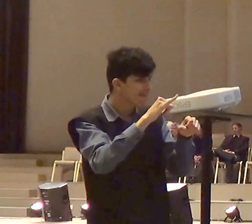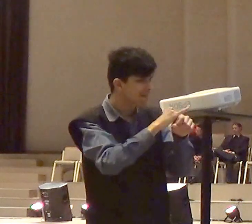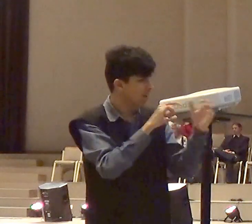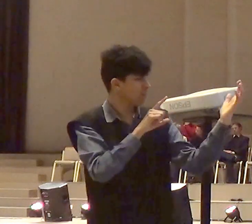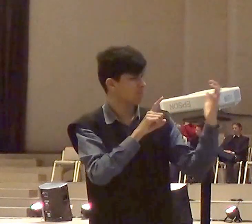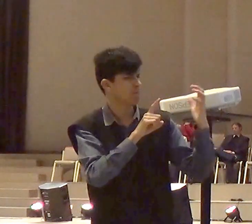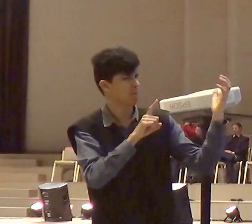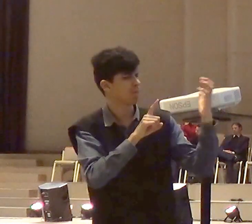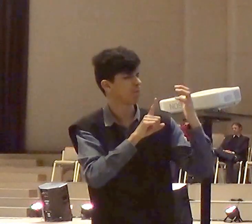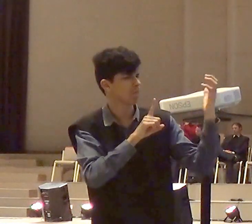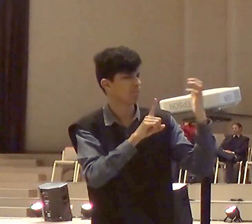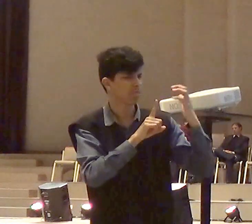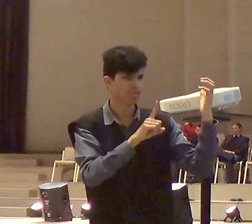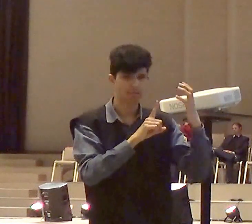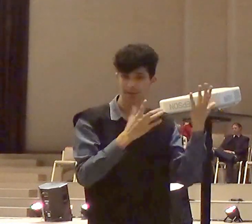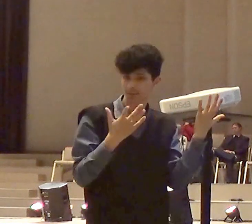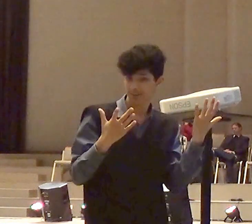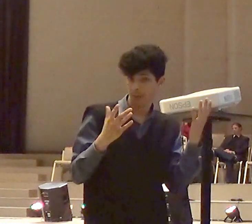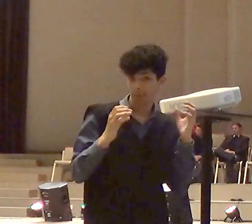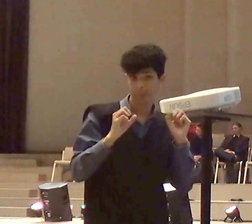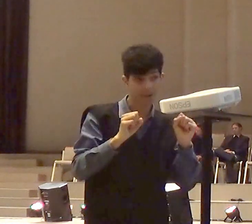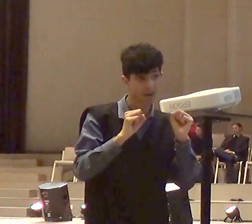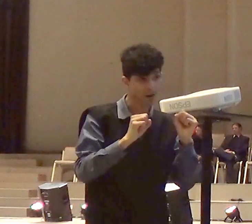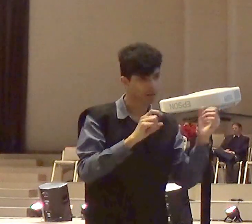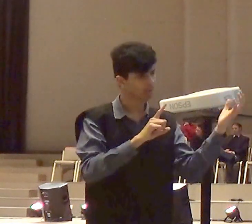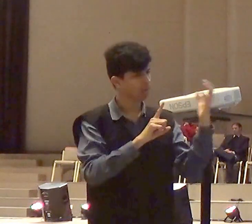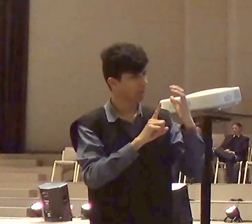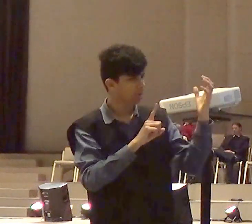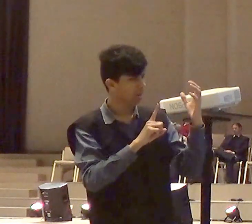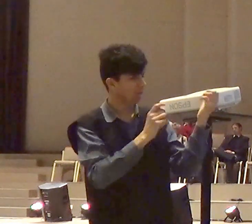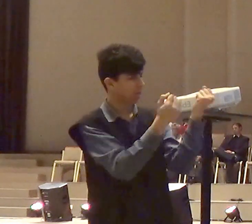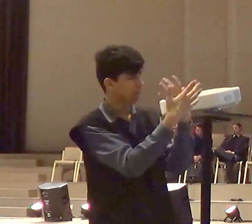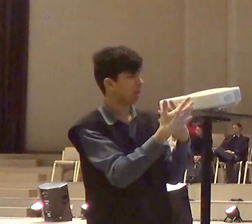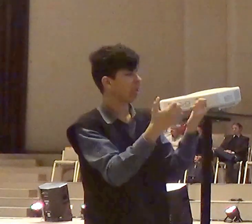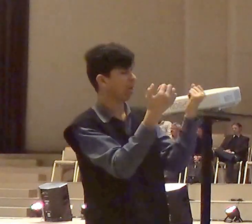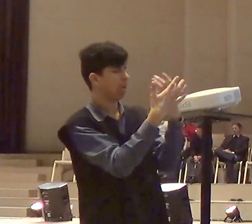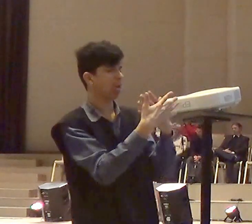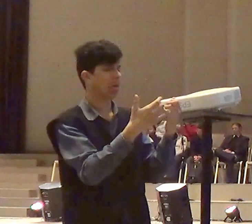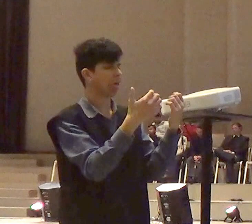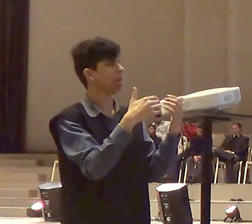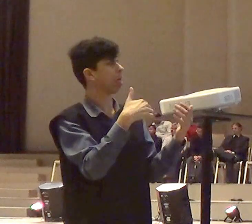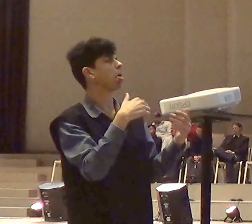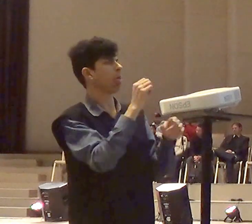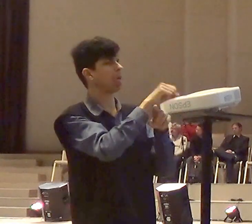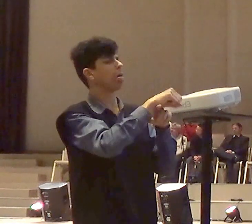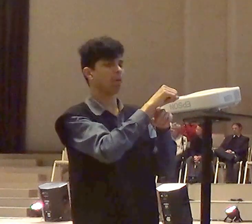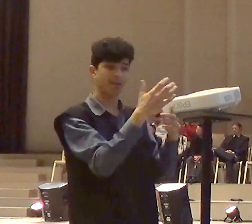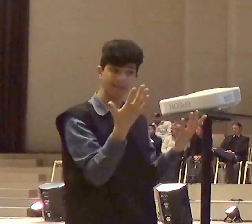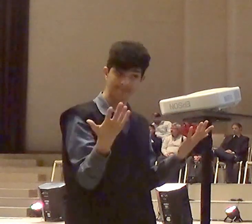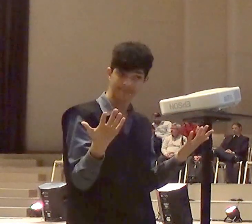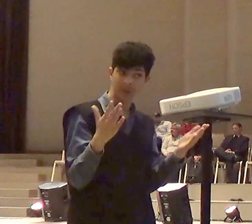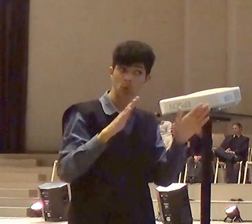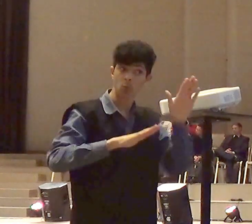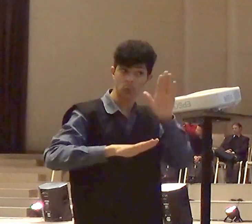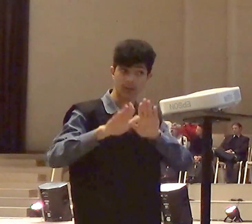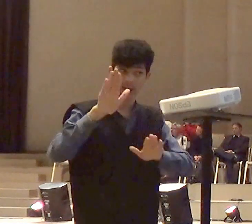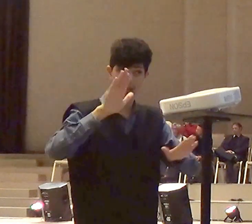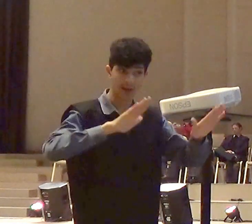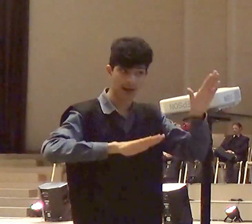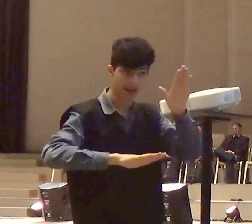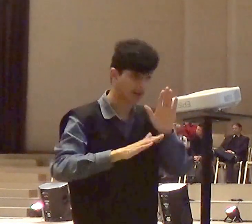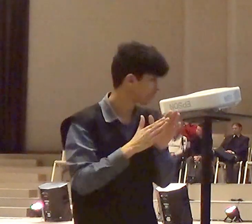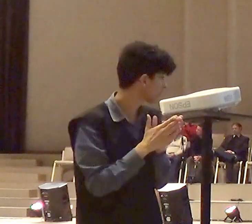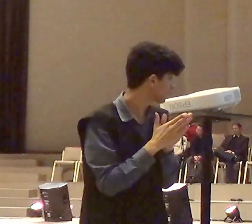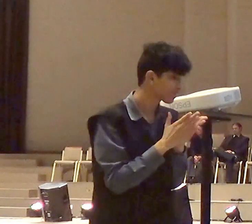alma para imputar sobre nós cegueira espiritual olha só que a Bíblia diz porque se o evangelho